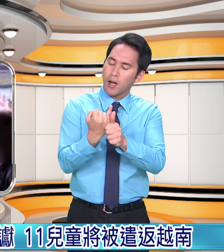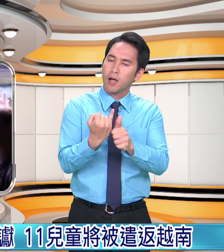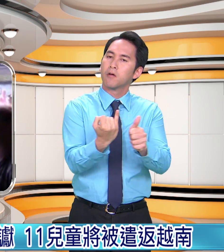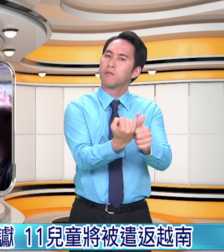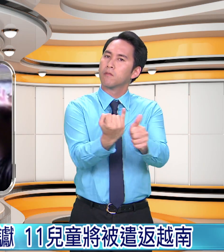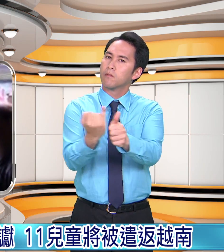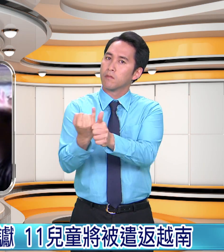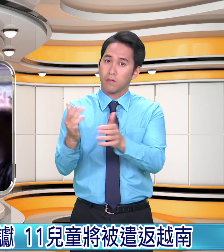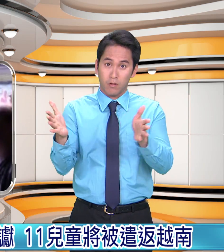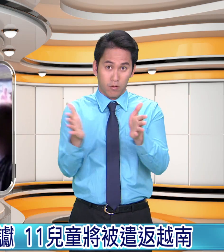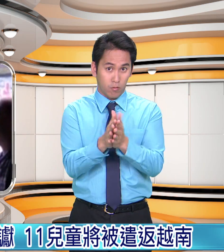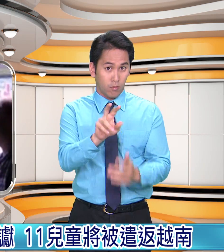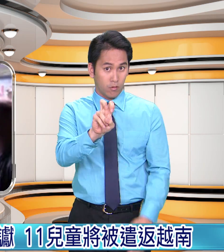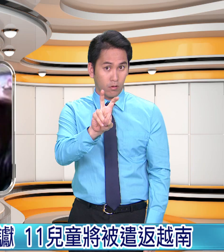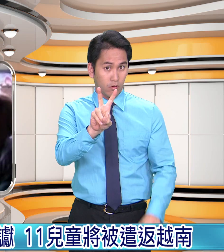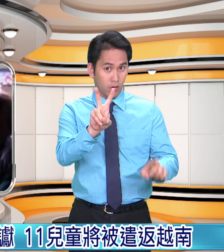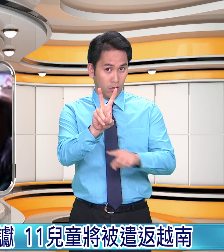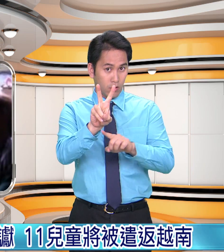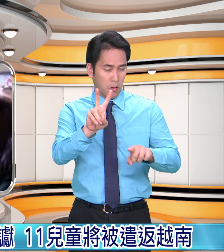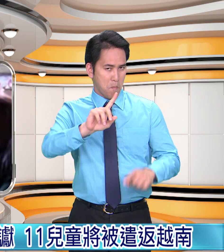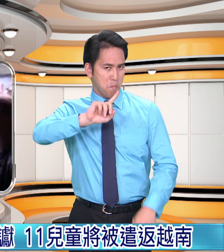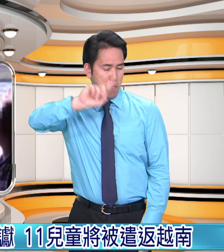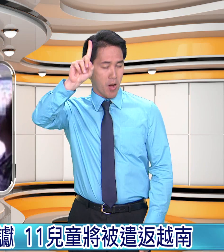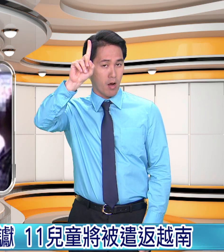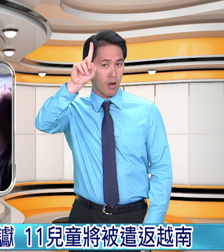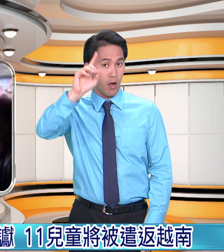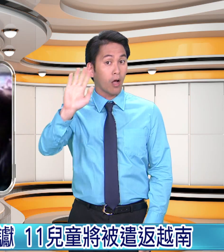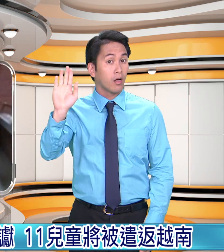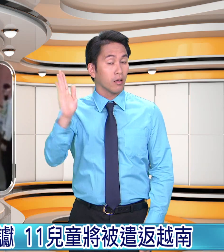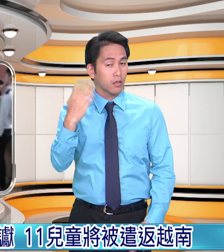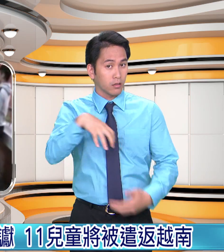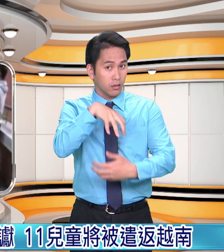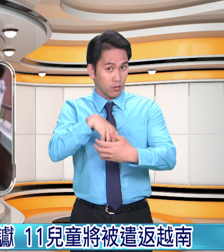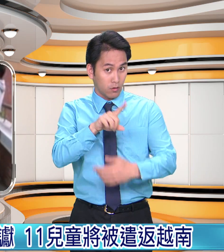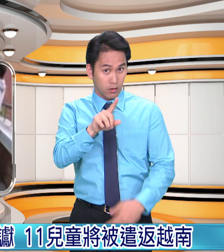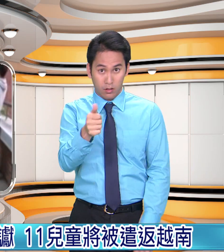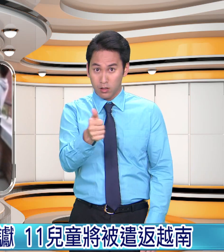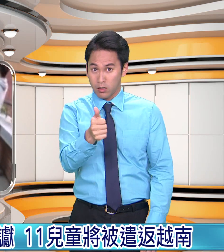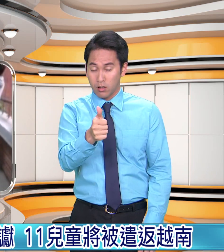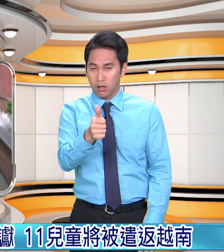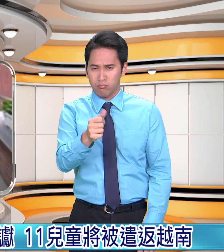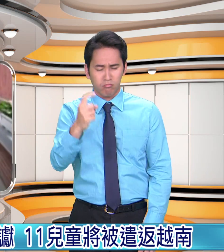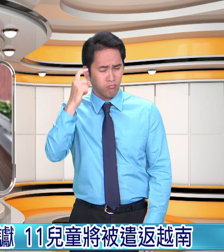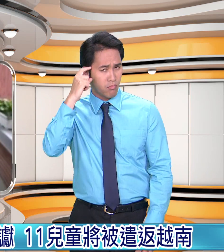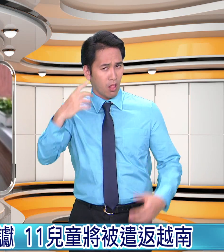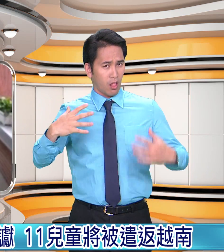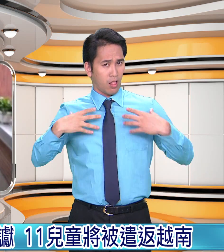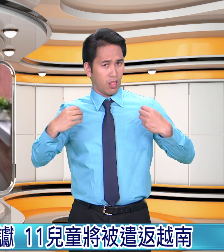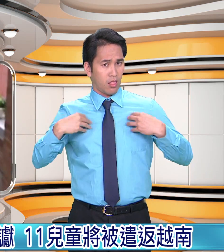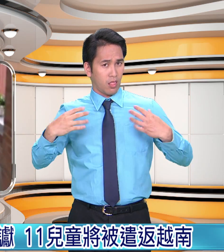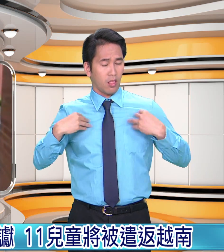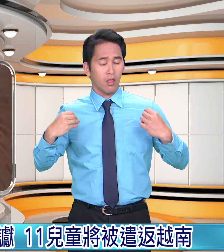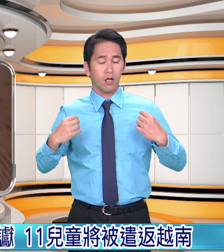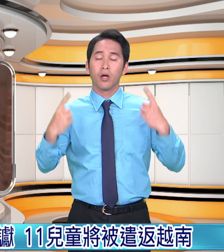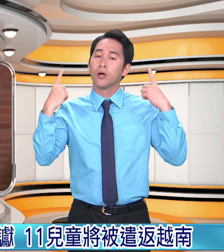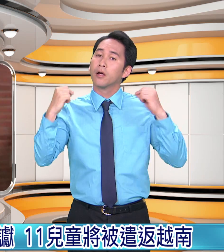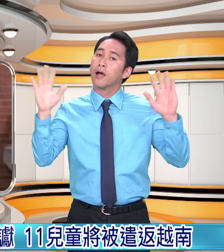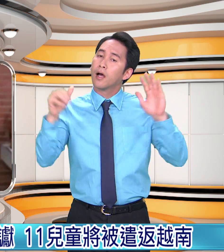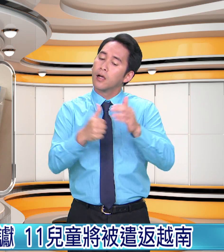等22个人。但是有遭到起诉的台湾先生称自己也是被害